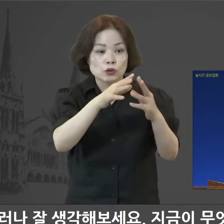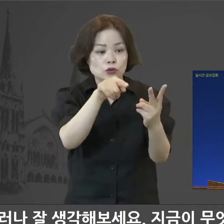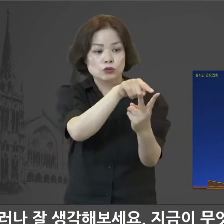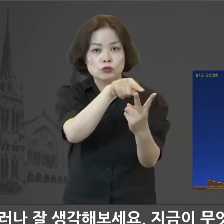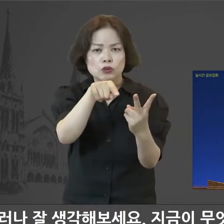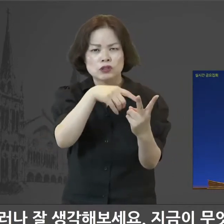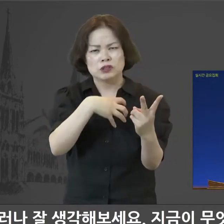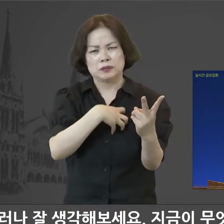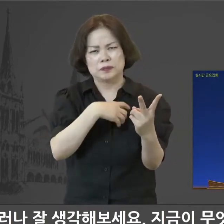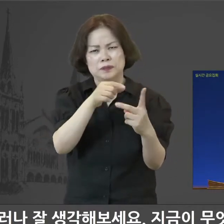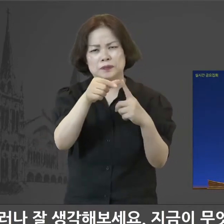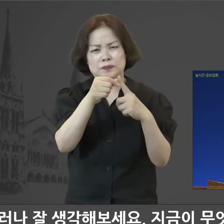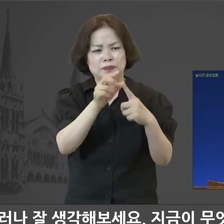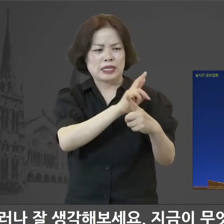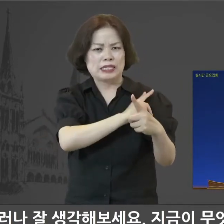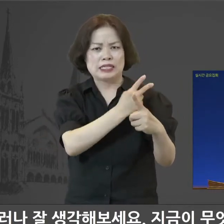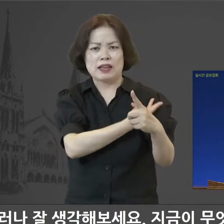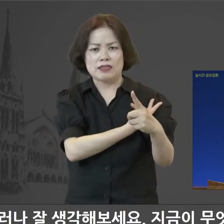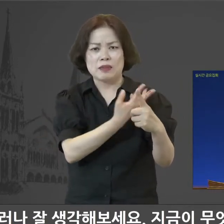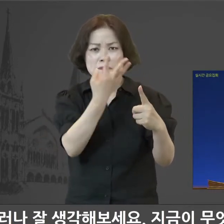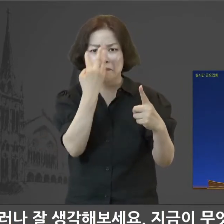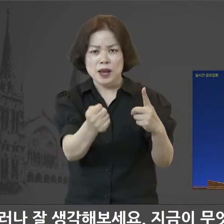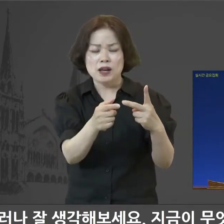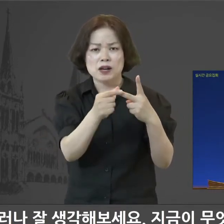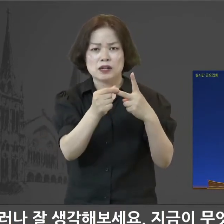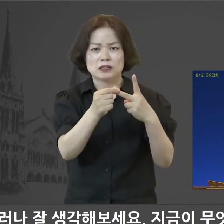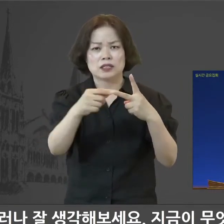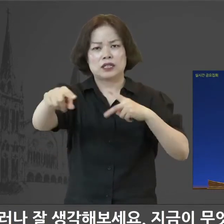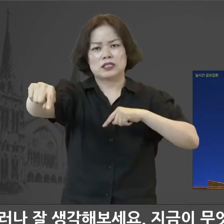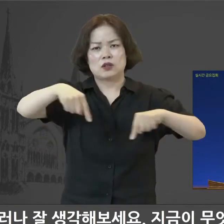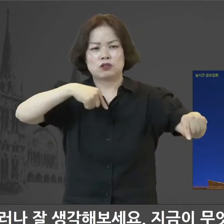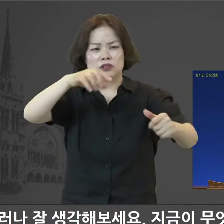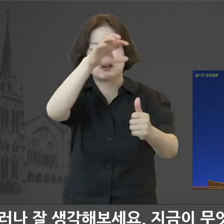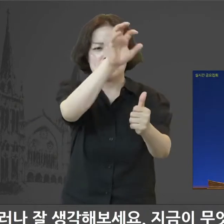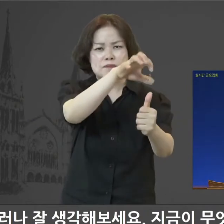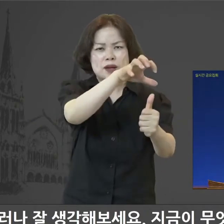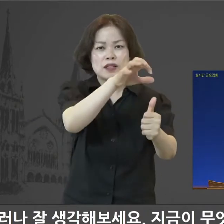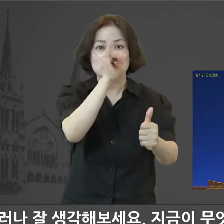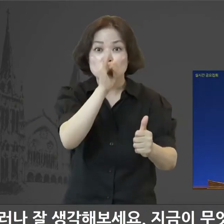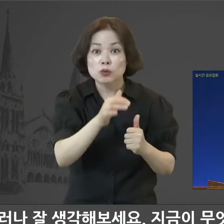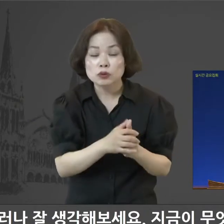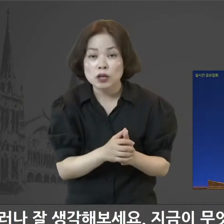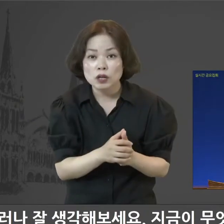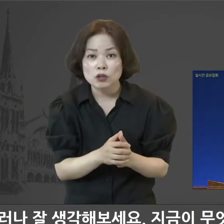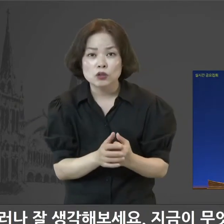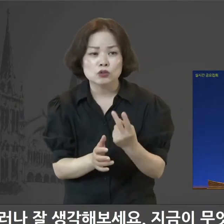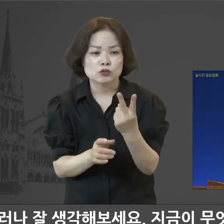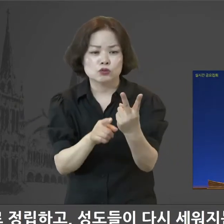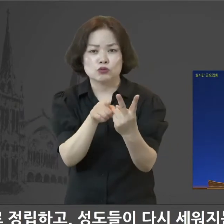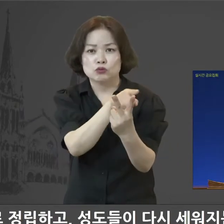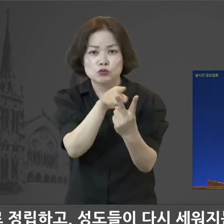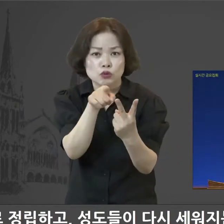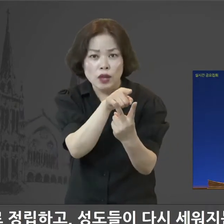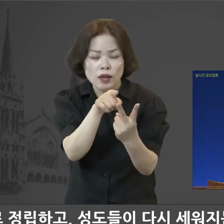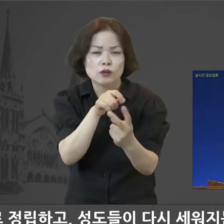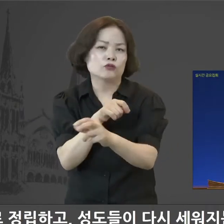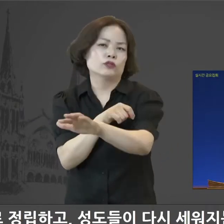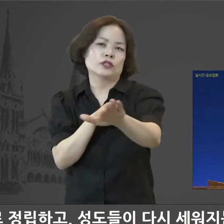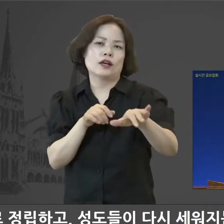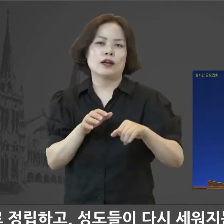위협에 시달렸죠. 하나는 이단의 창궐이고 또 하나는 정치적 박해입니다. 근데 중요한 것은 이 두 개에 맞서서